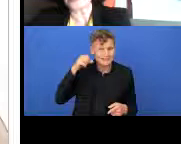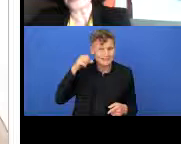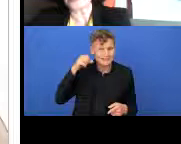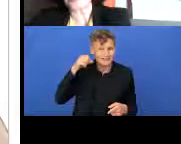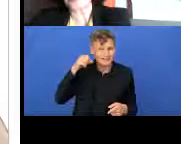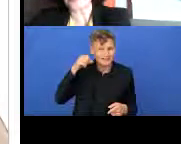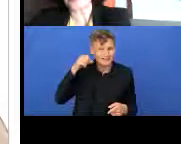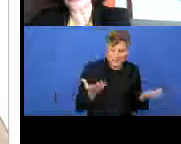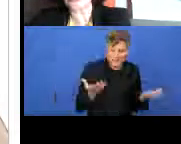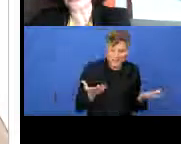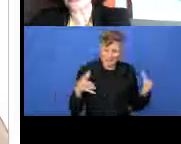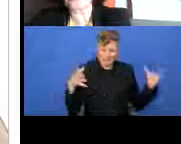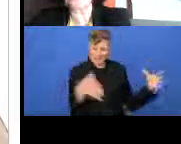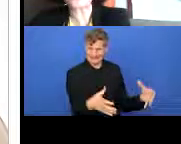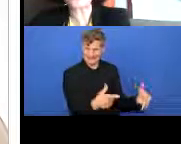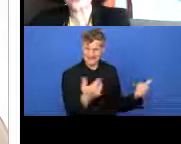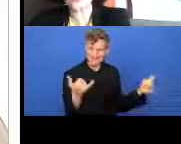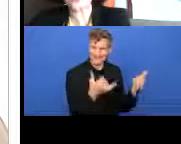en Ouzbékistan, et il y a également le jeu.